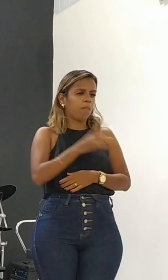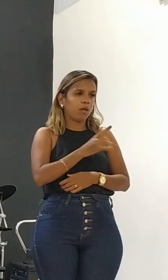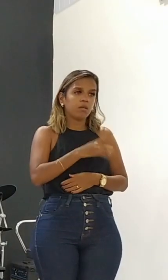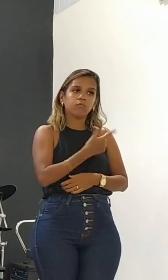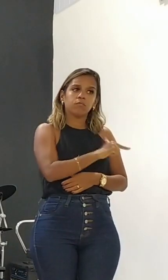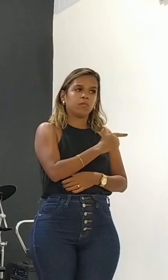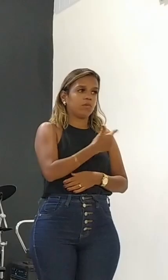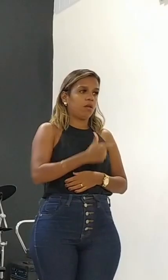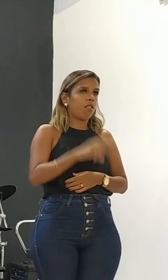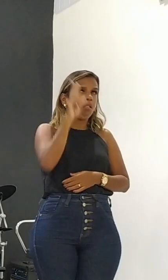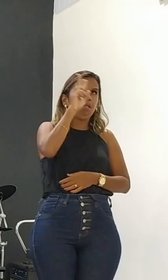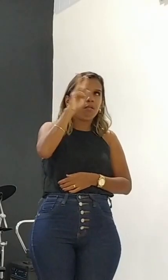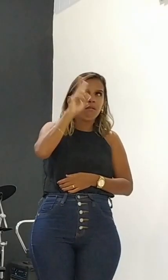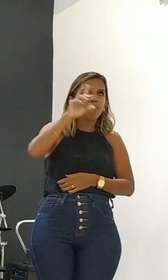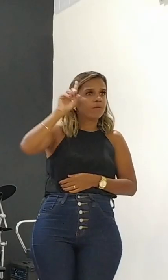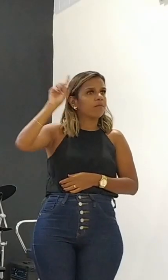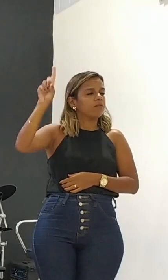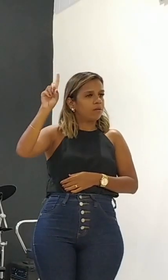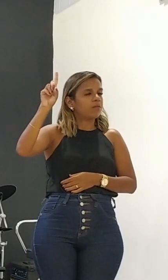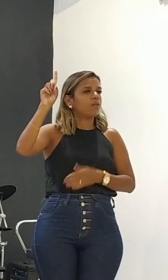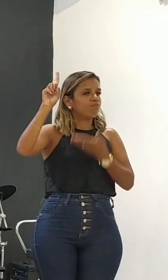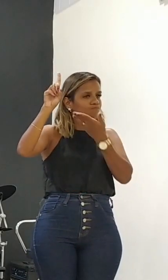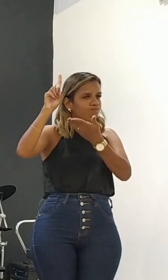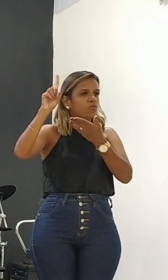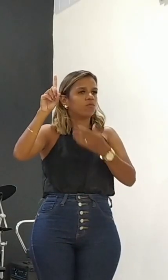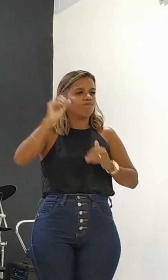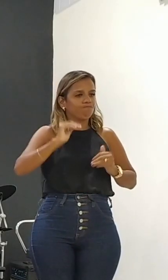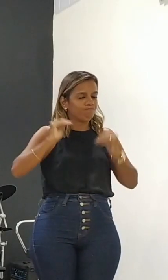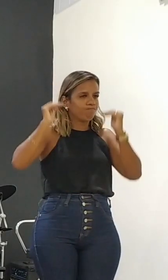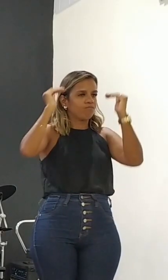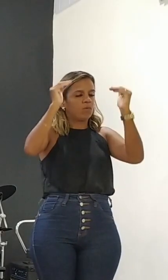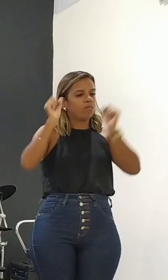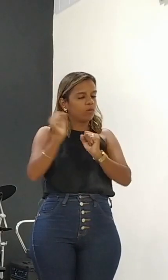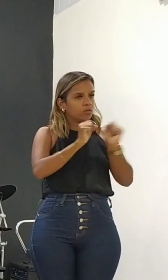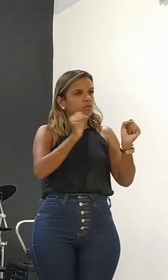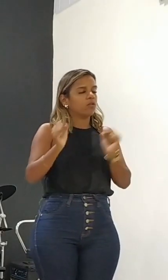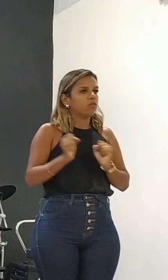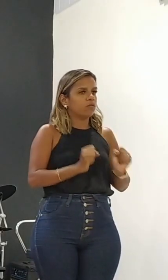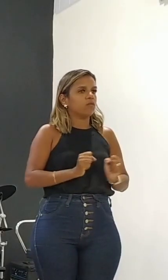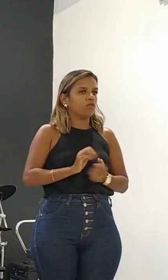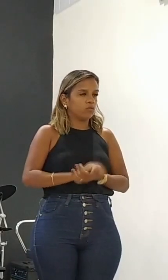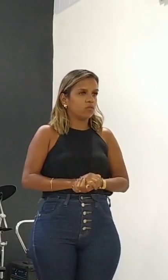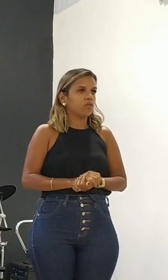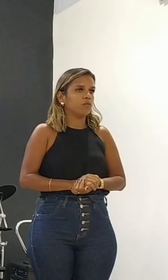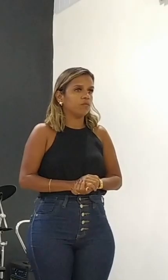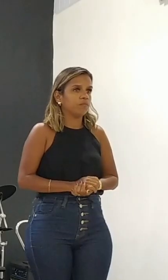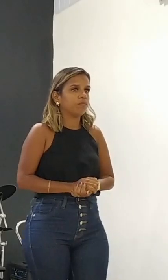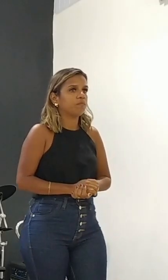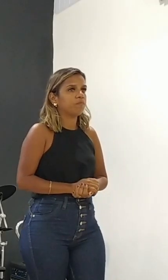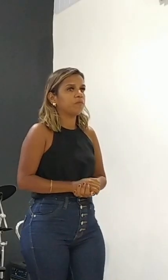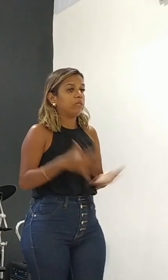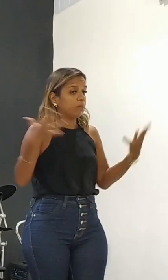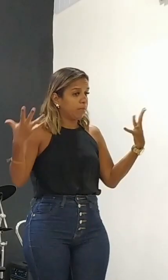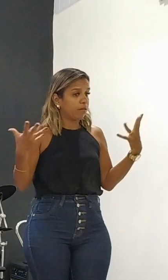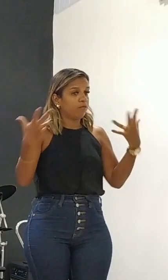tema. Se lembra de quem é o seu Deus. Esse Deus grande, esse Deus terrível, esse Deus